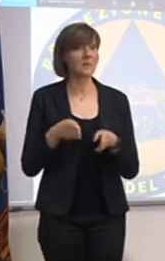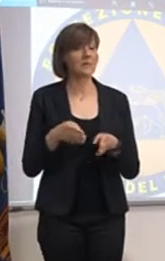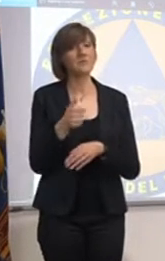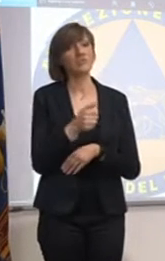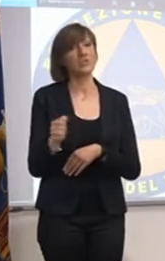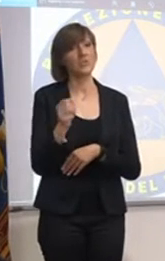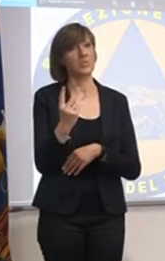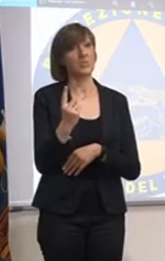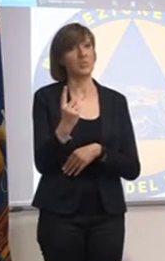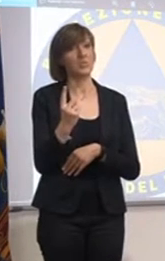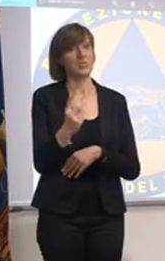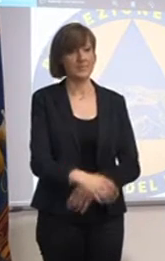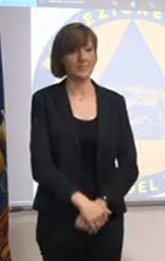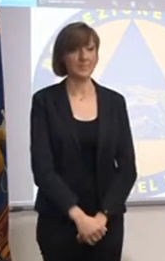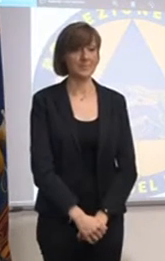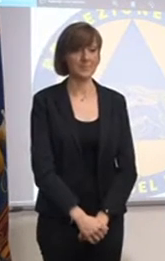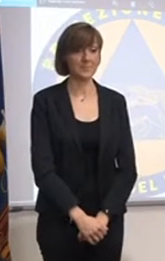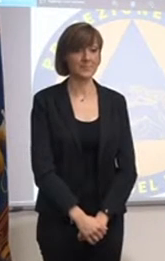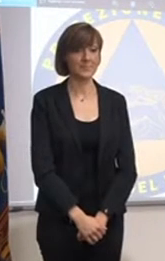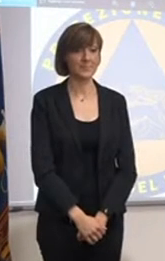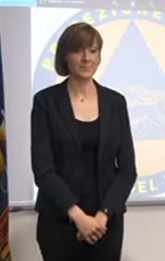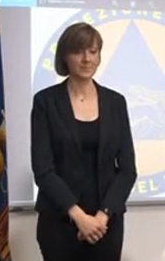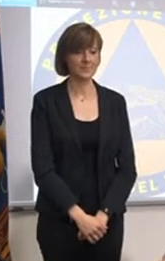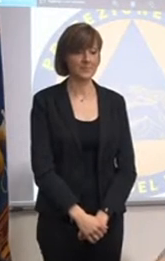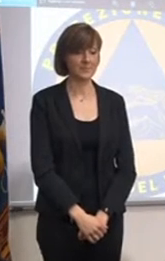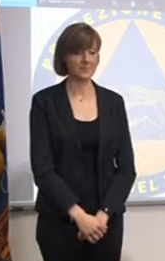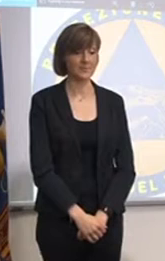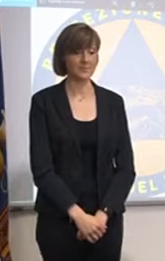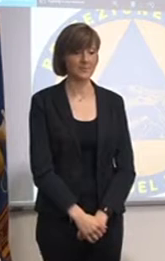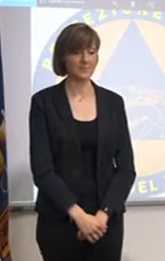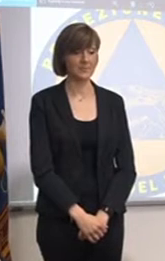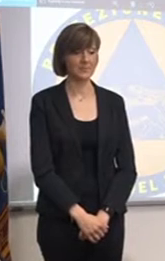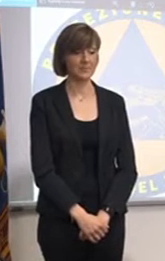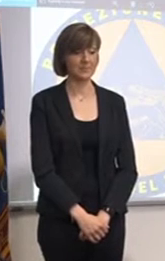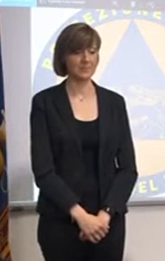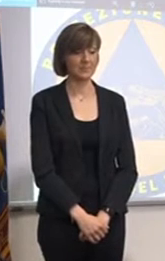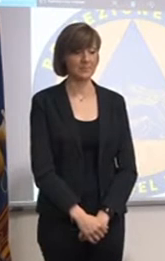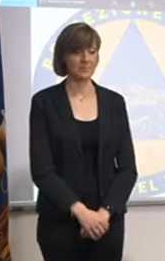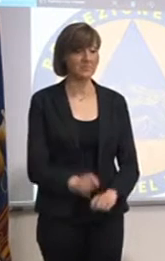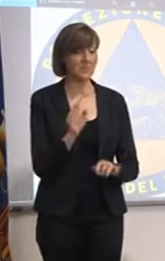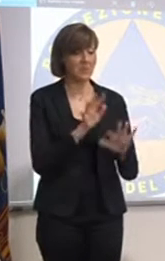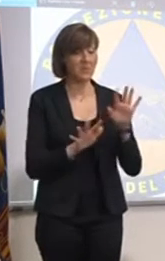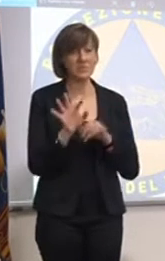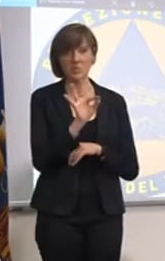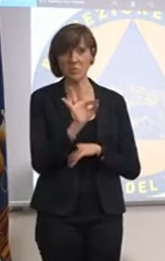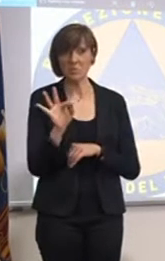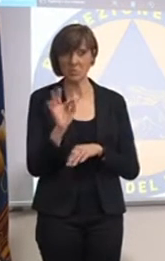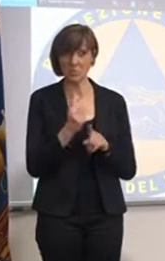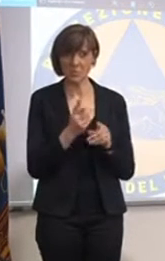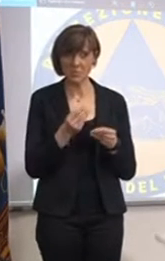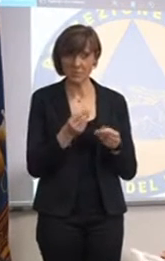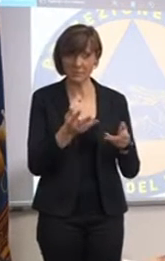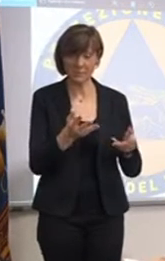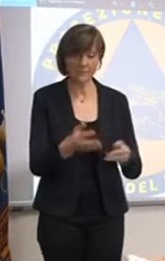Luca Zaia auspica che il turismo a luglio possa riprendersi, in quanto il cittadino europeo già può muoversi più liberamente e poter visitare le bellezze del